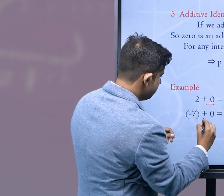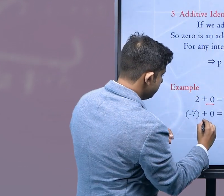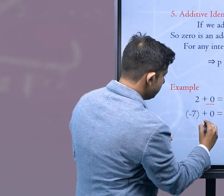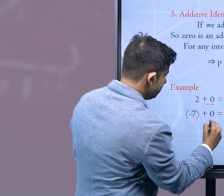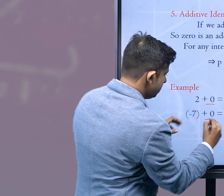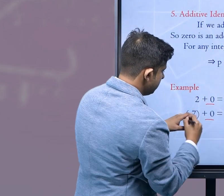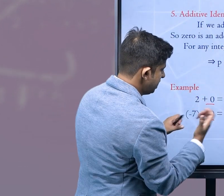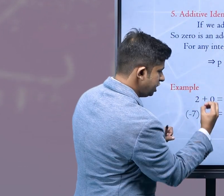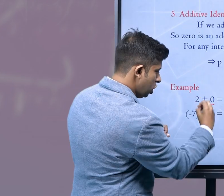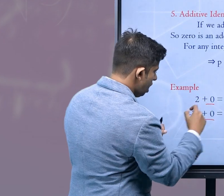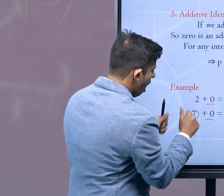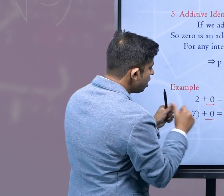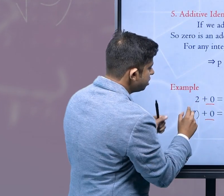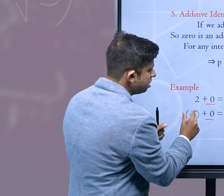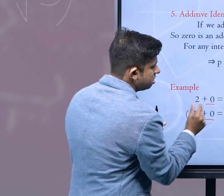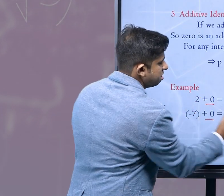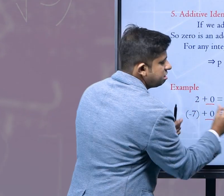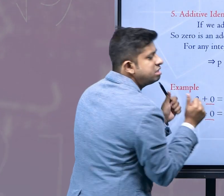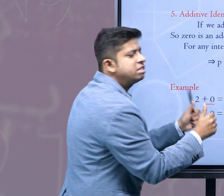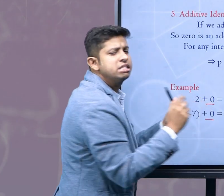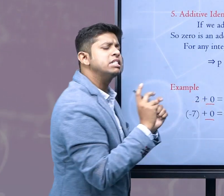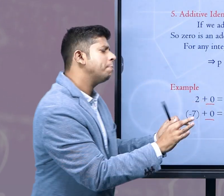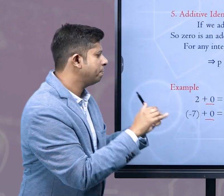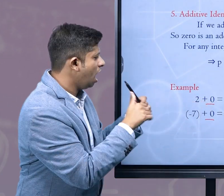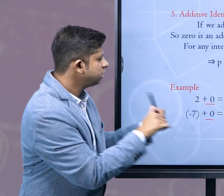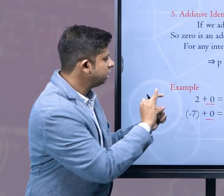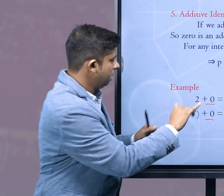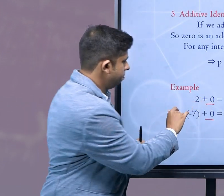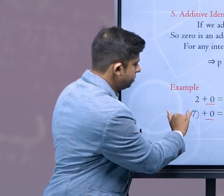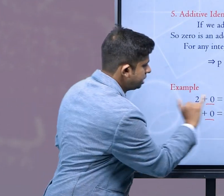Minus 7 in brackets plus 0 is equals to minus 7 in brackets.